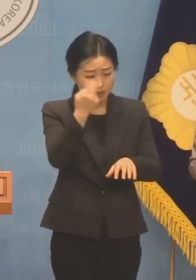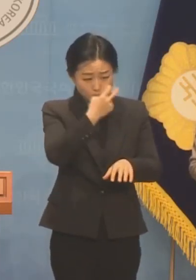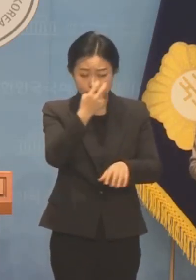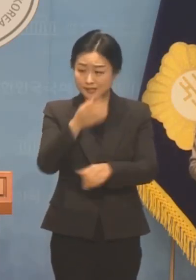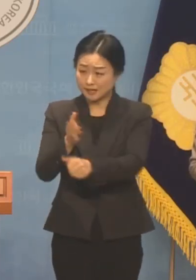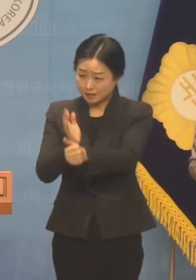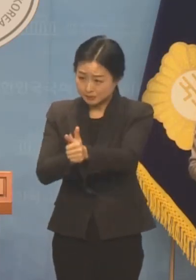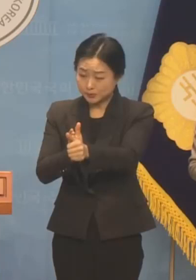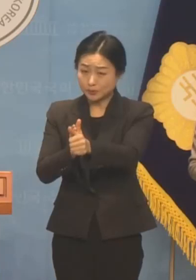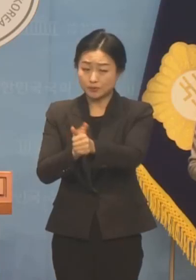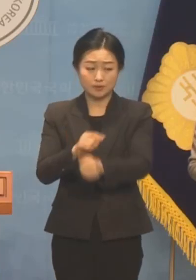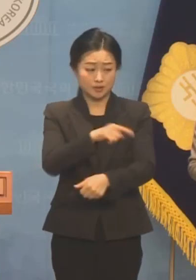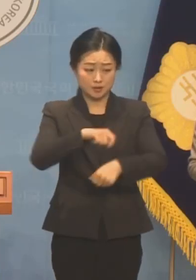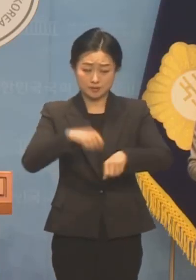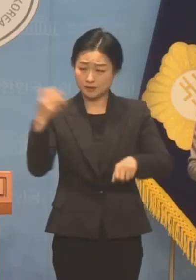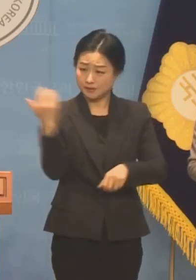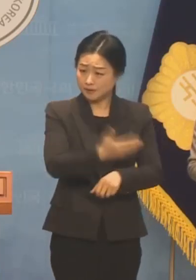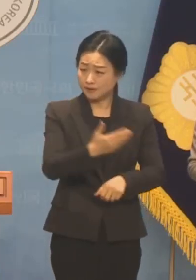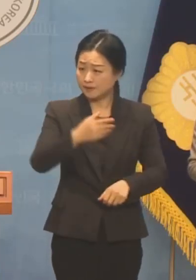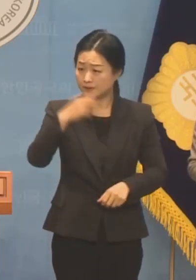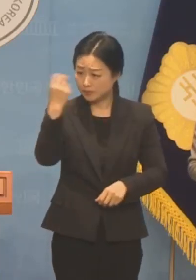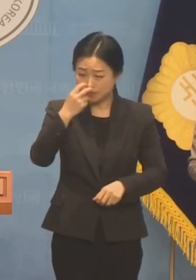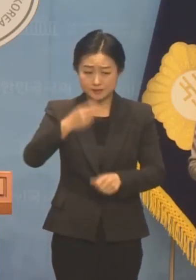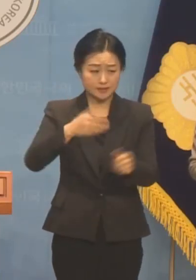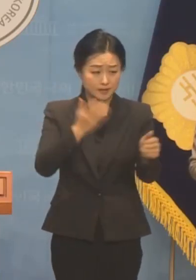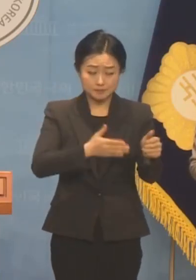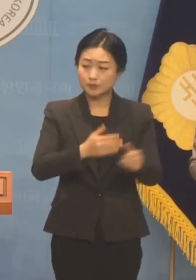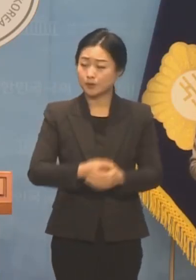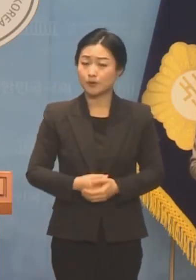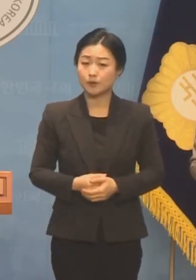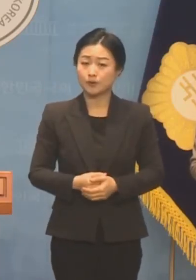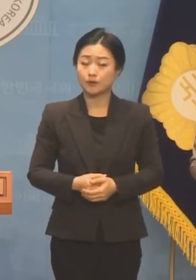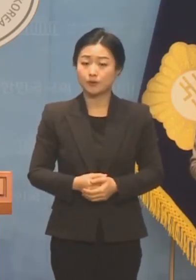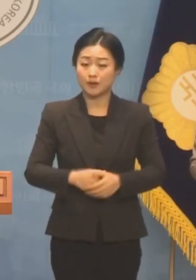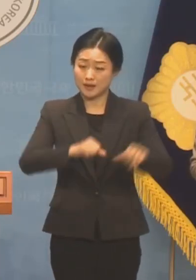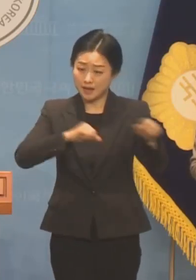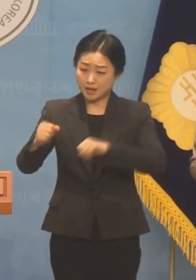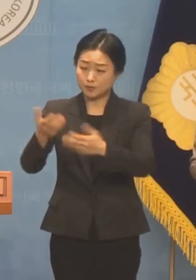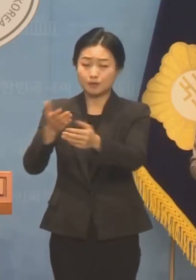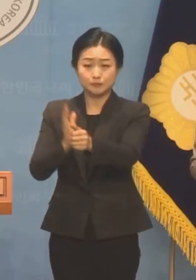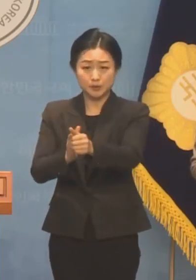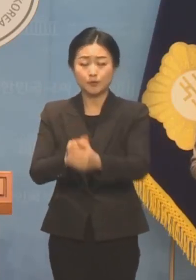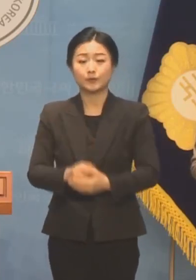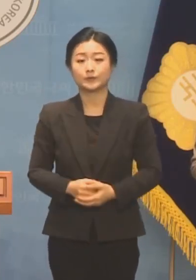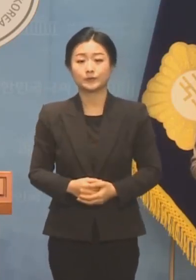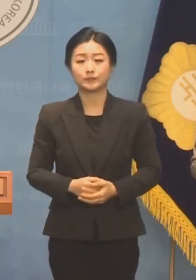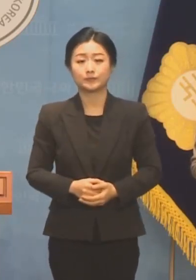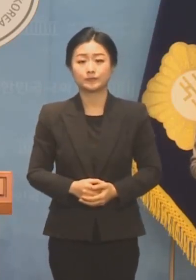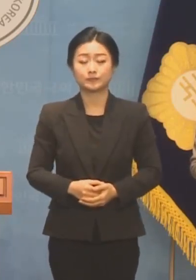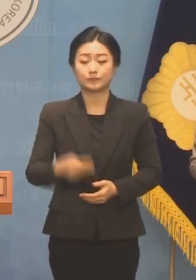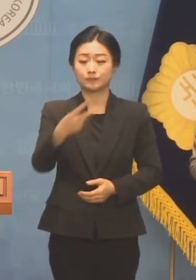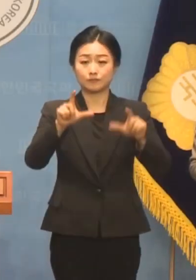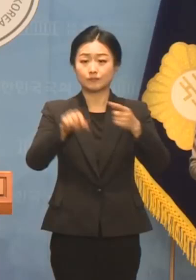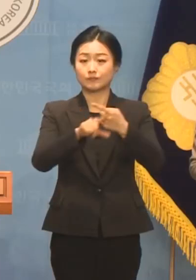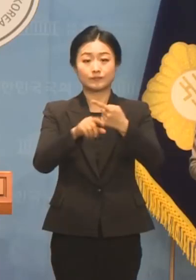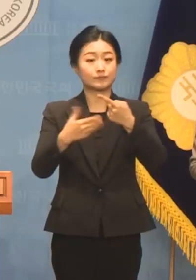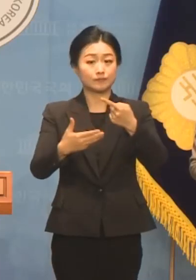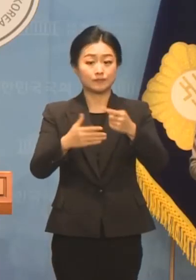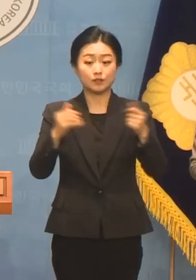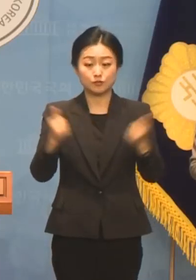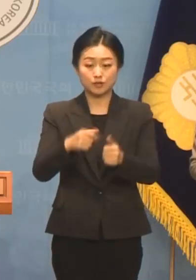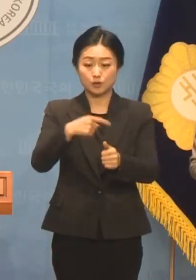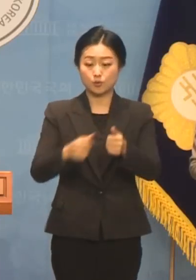조사하고 응당한 처분을 해야 할 것입니다. 즉각 행동에 나서십시오. 2025년 1월